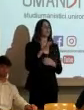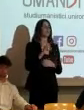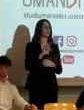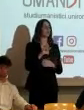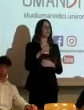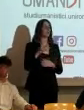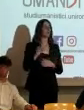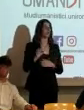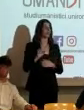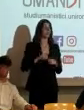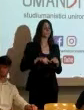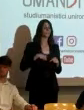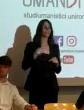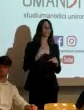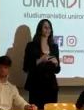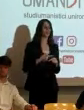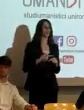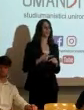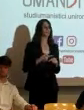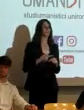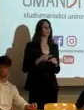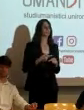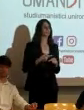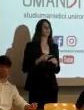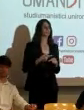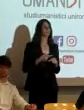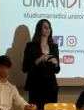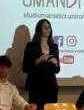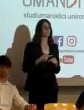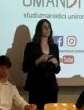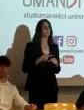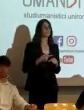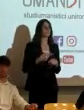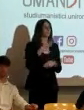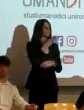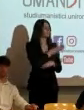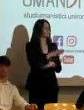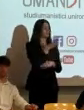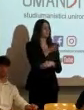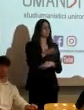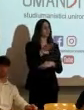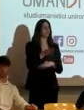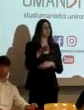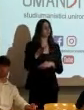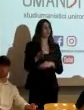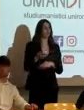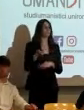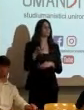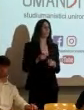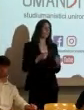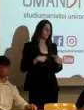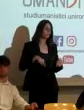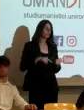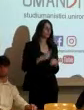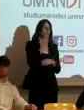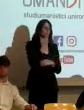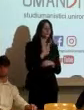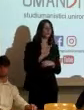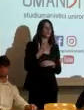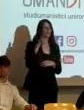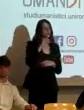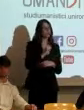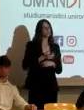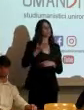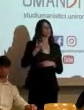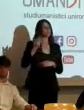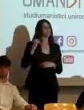sono appunto i territori dove vivono le comunità oggi e in cui noi appunto cerchiamo di ricostruire la vita delle comunità passate,